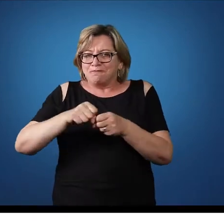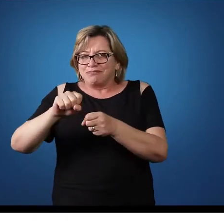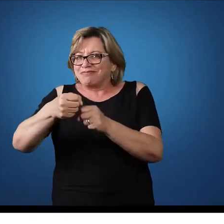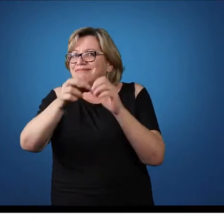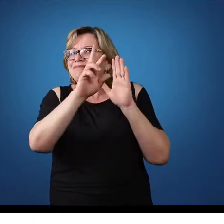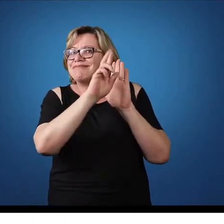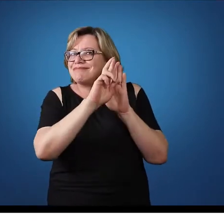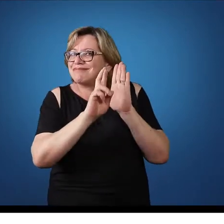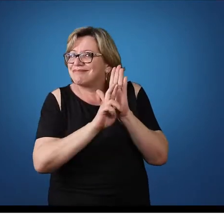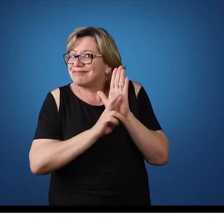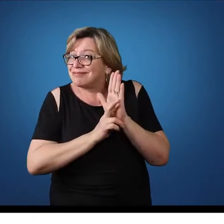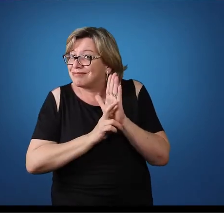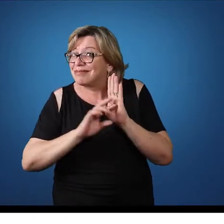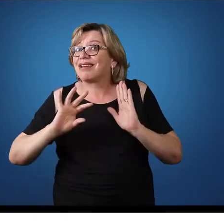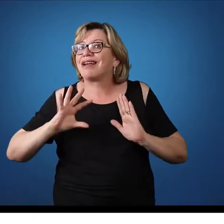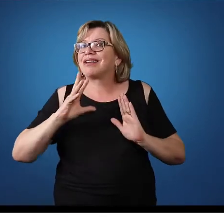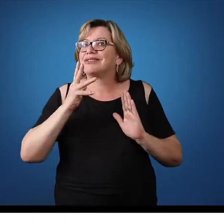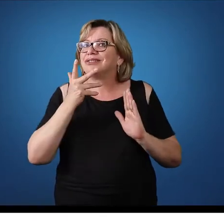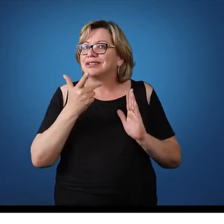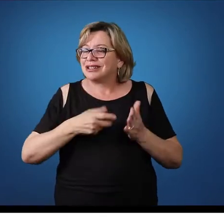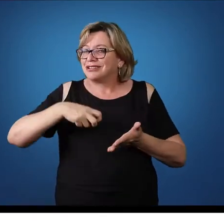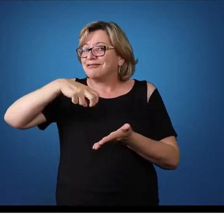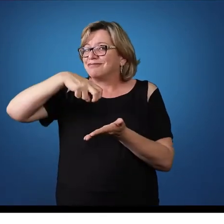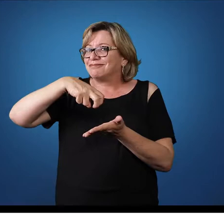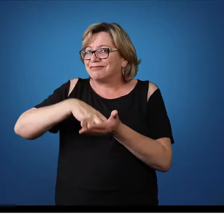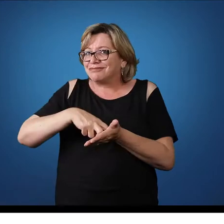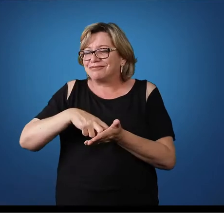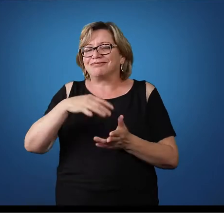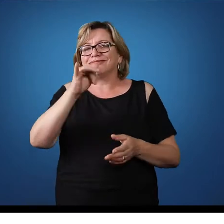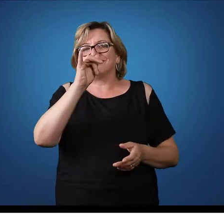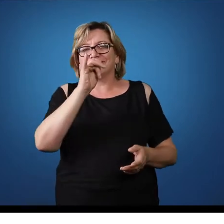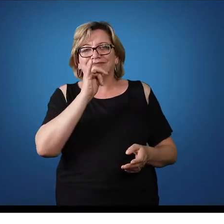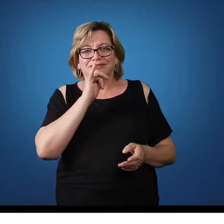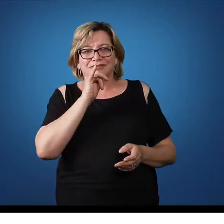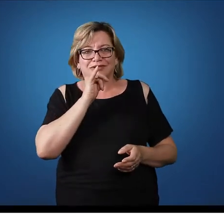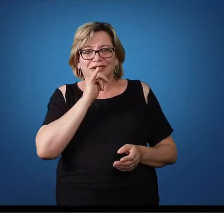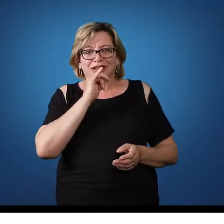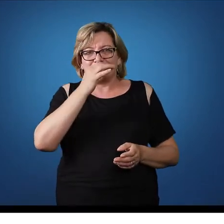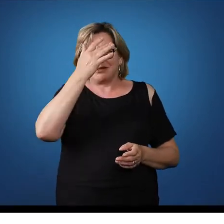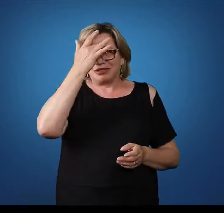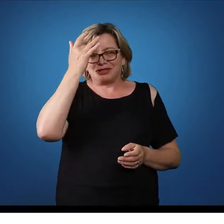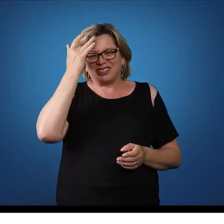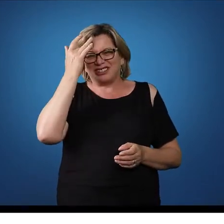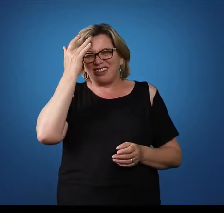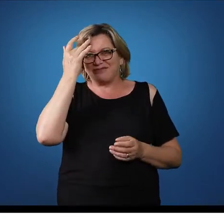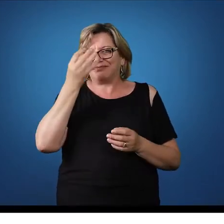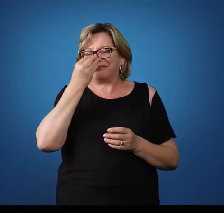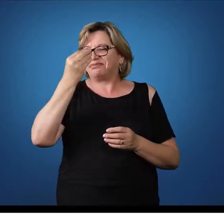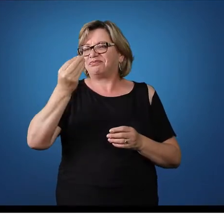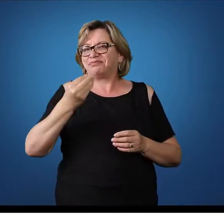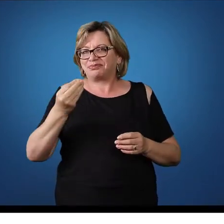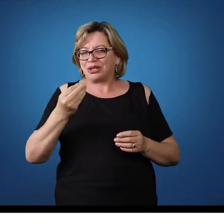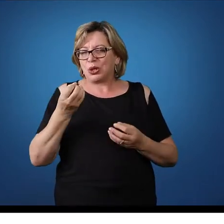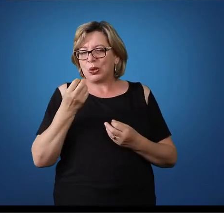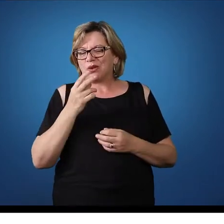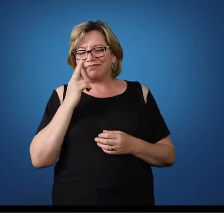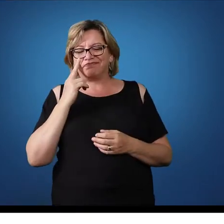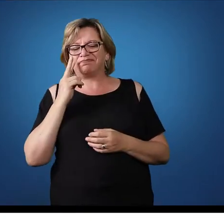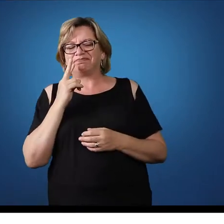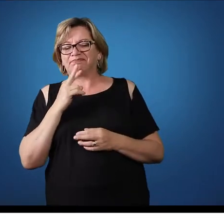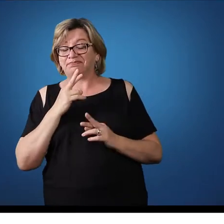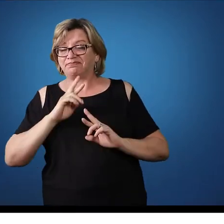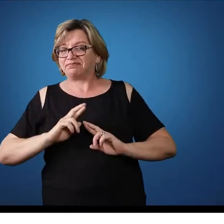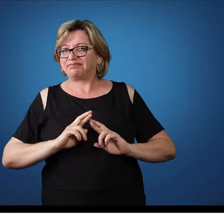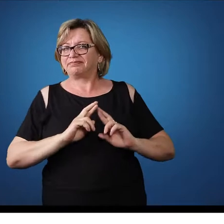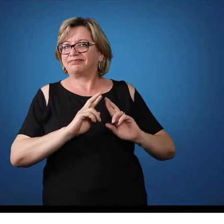a gente sofre algum tipo de sanção. Por exemplo, as pessoas deixam de falar com a gente, as pessoas olham para a gente de um modo